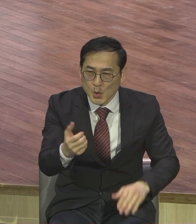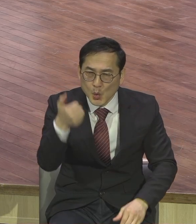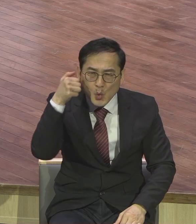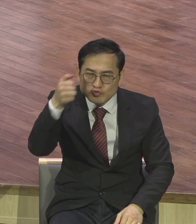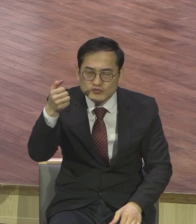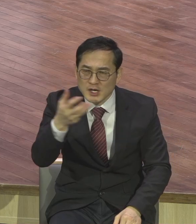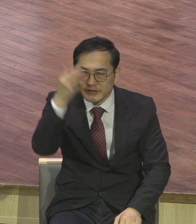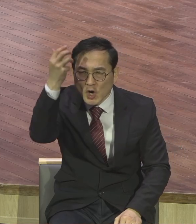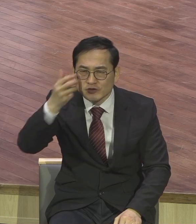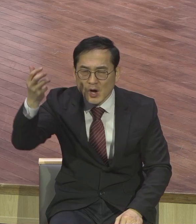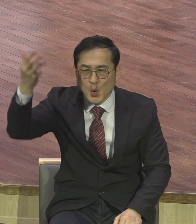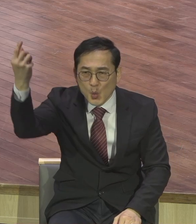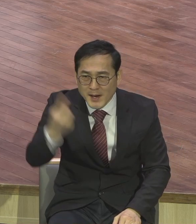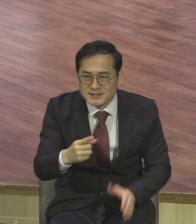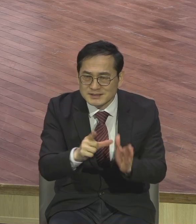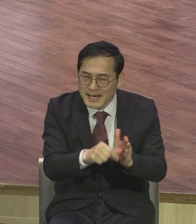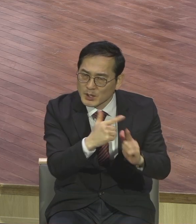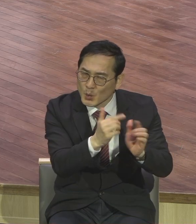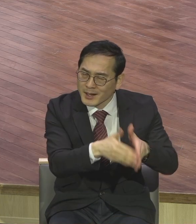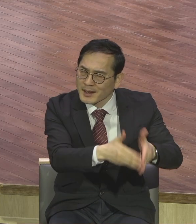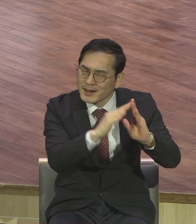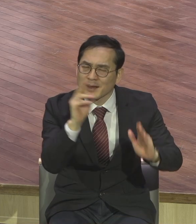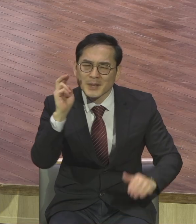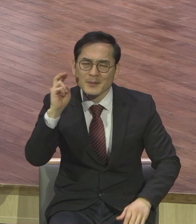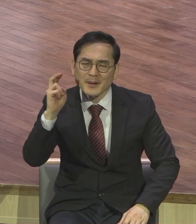이 로마서를 쓰면서 그렇게 말하죠.